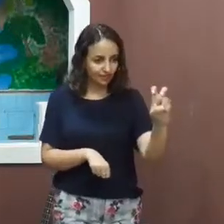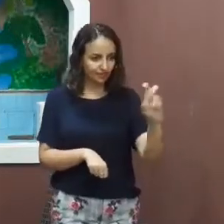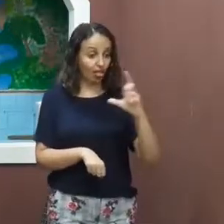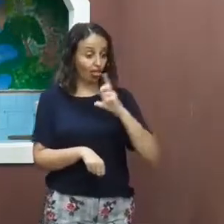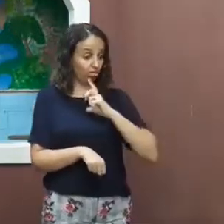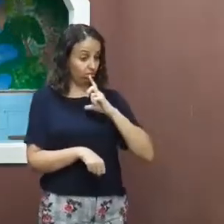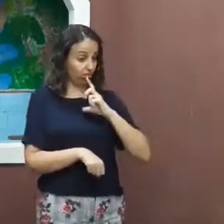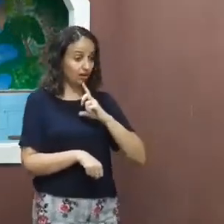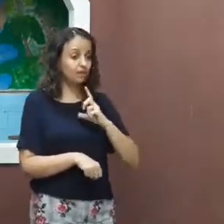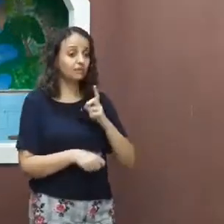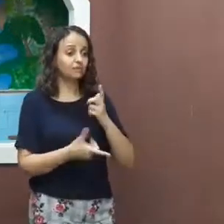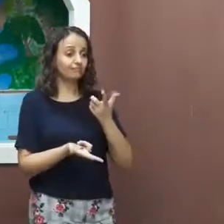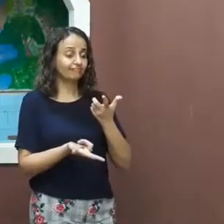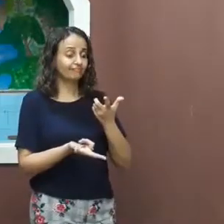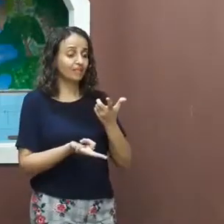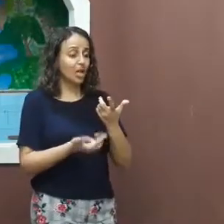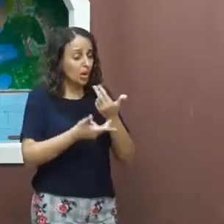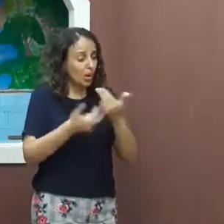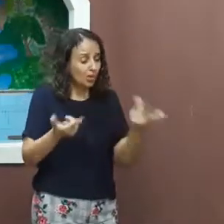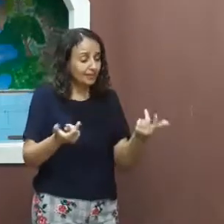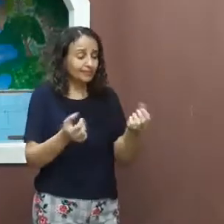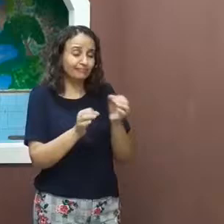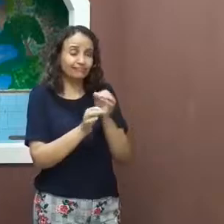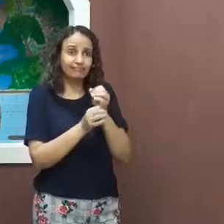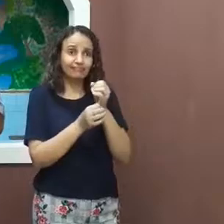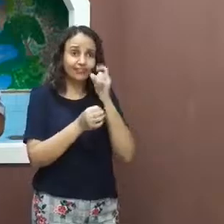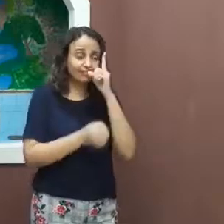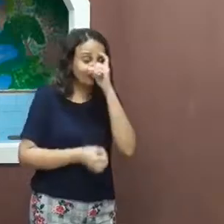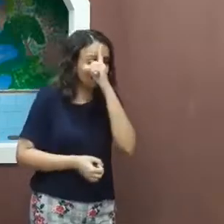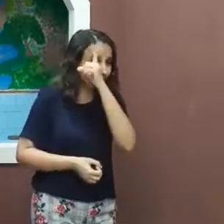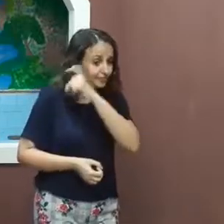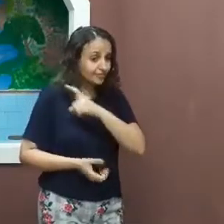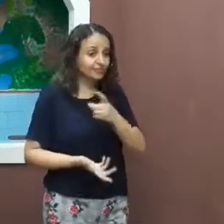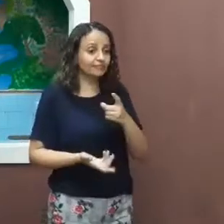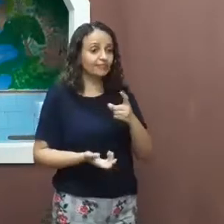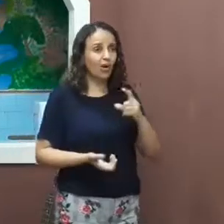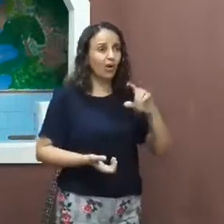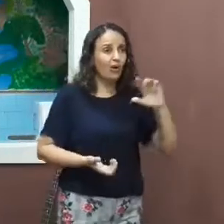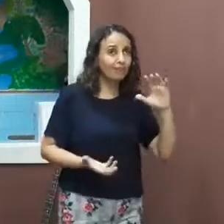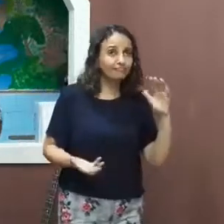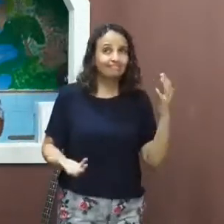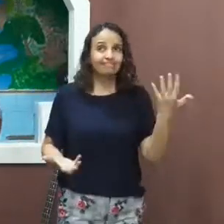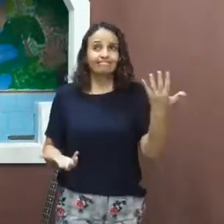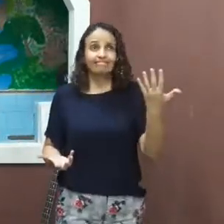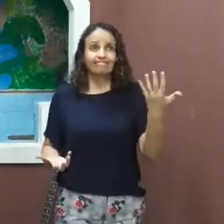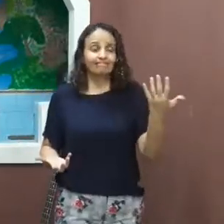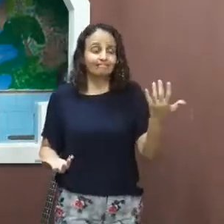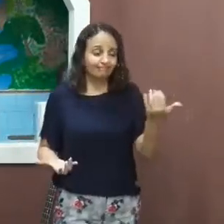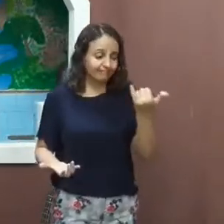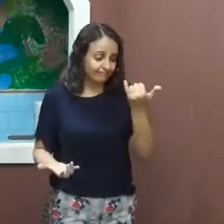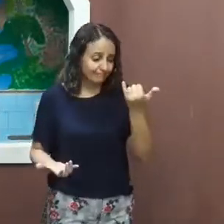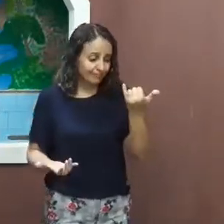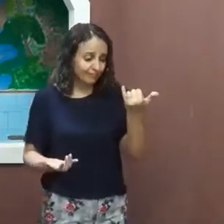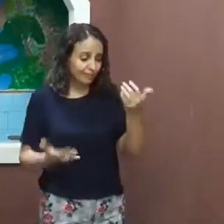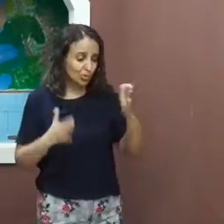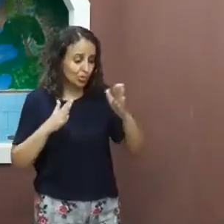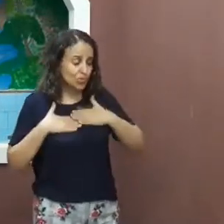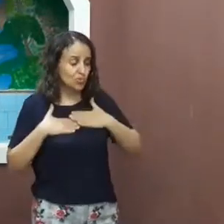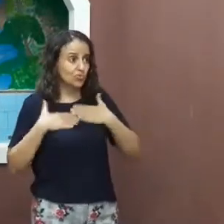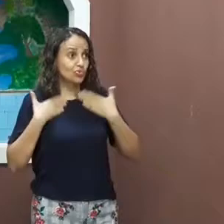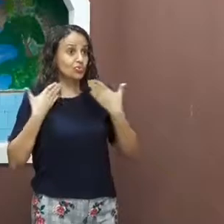de janeiro aquela coisa totalmente sem propósito, totalmente